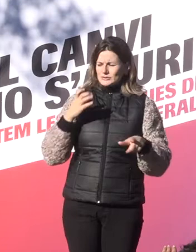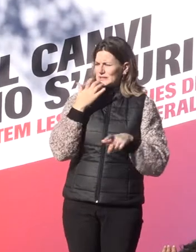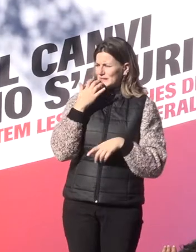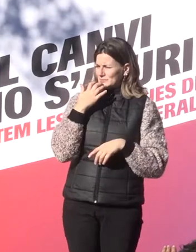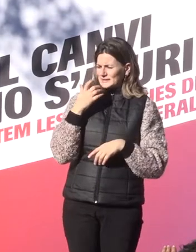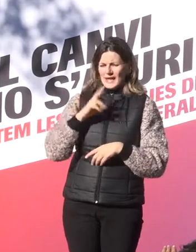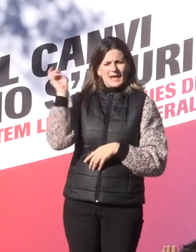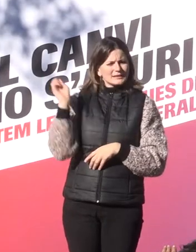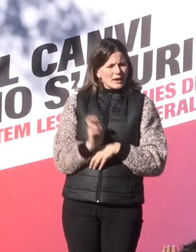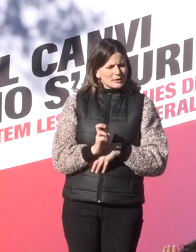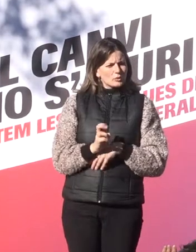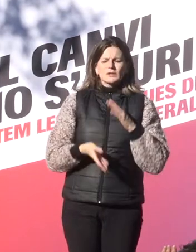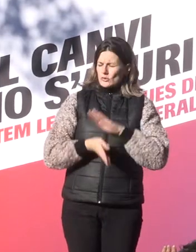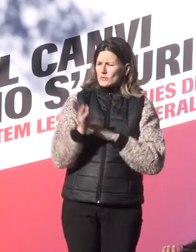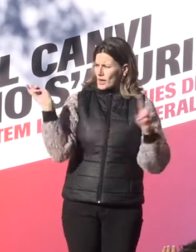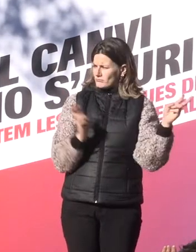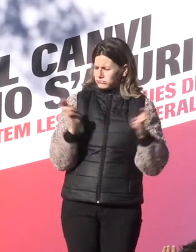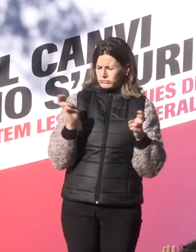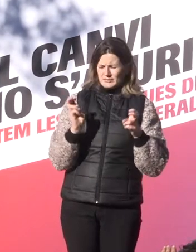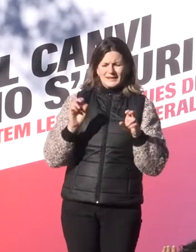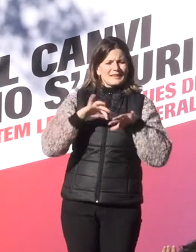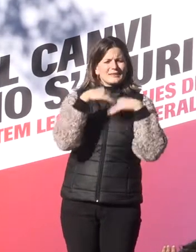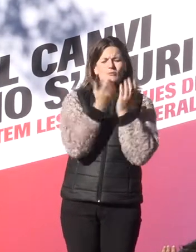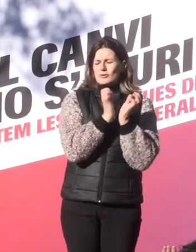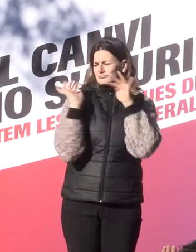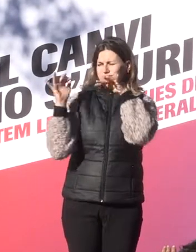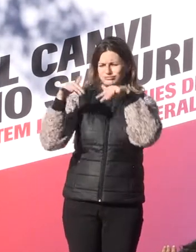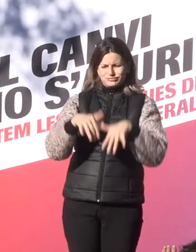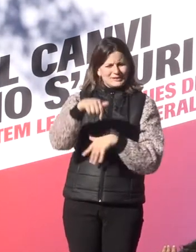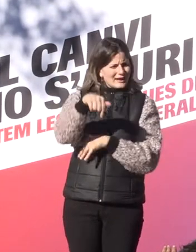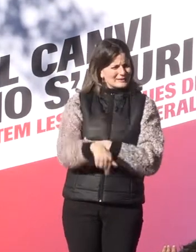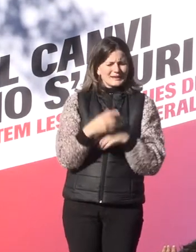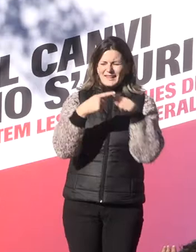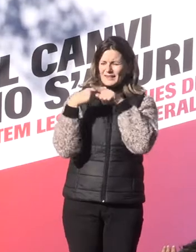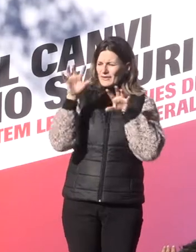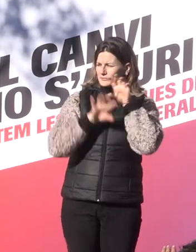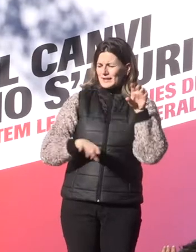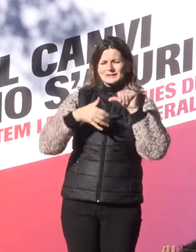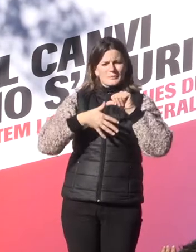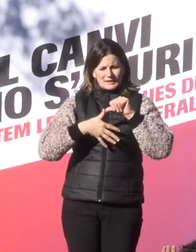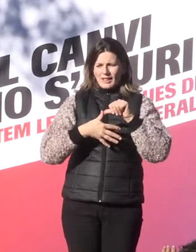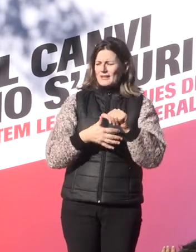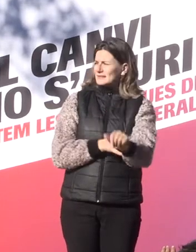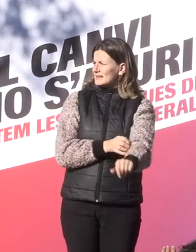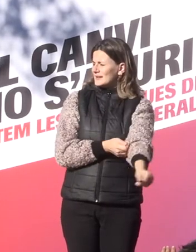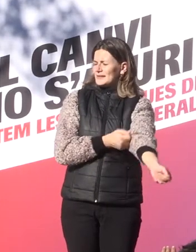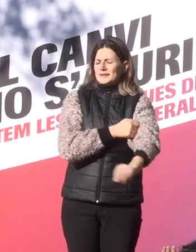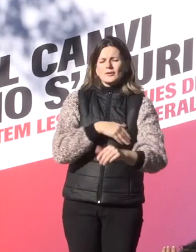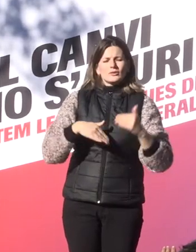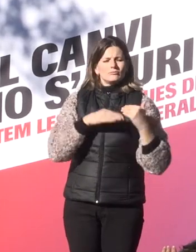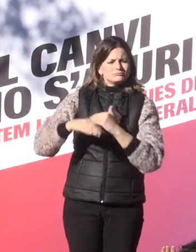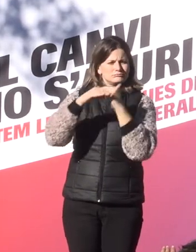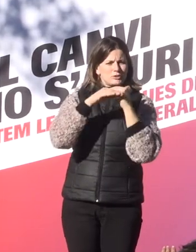ha venido y que viene todavía de muchísimos rincones del mundo de muchísimos países también de américa latina' sean tratados como